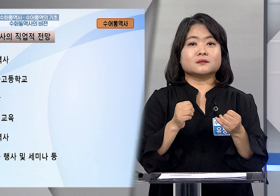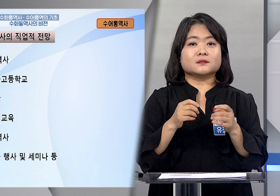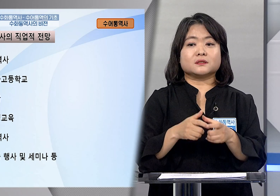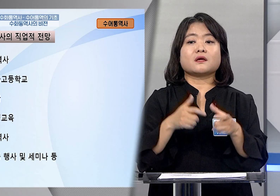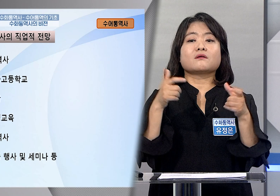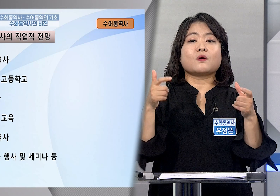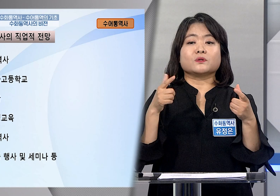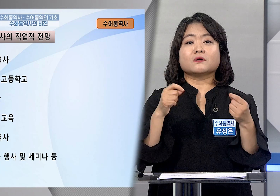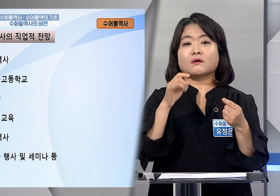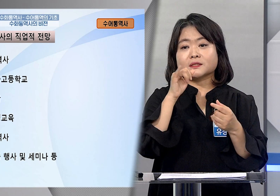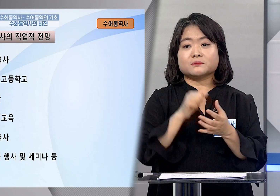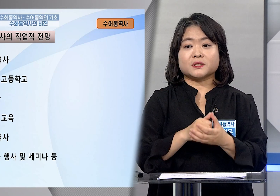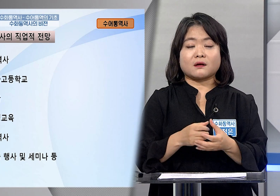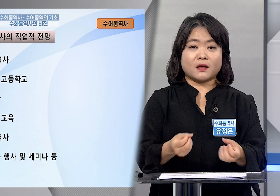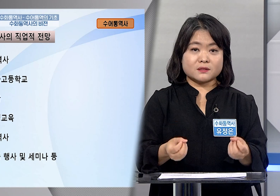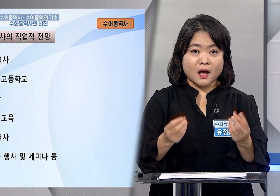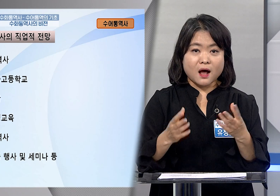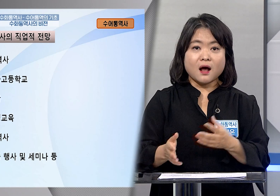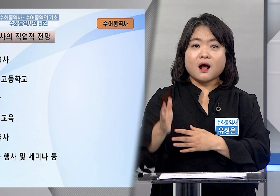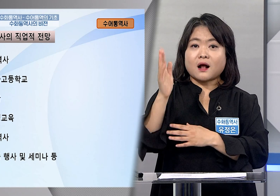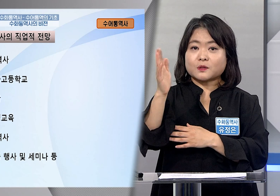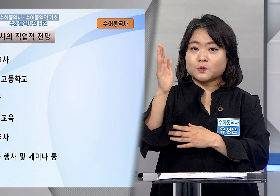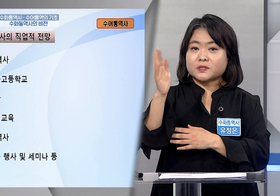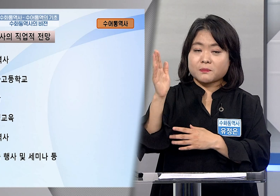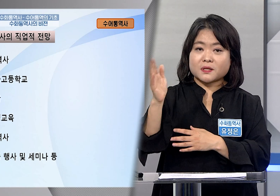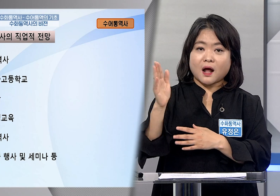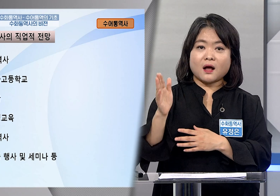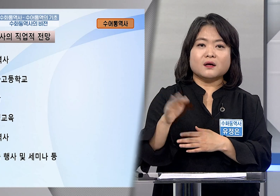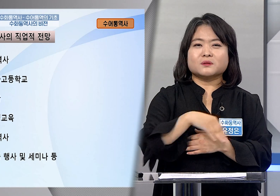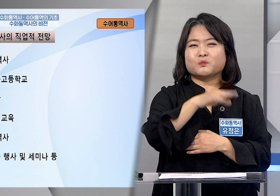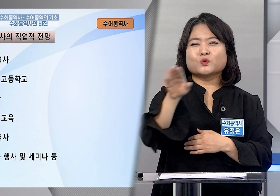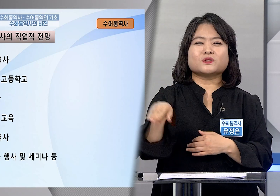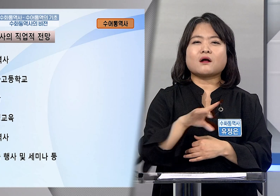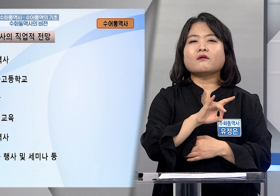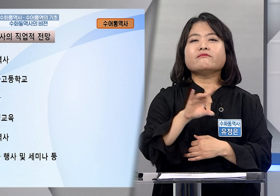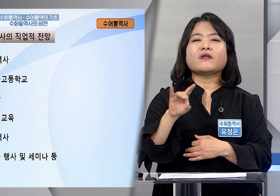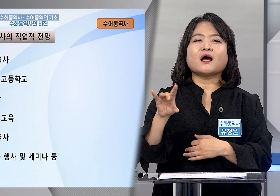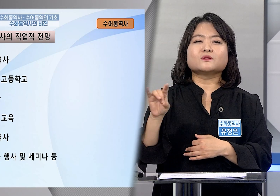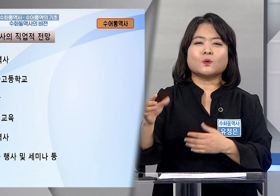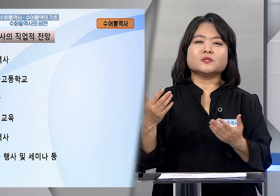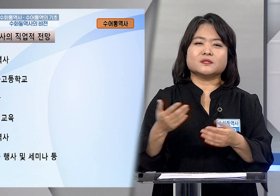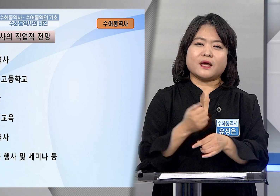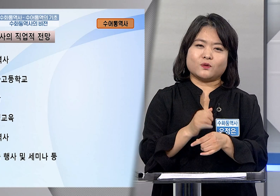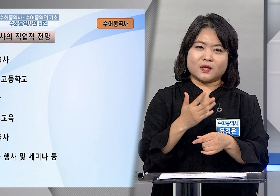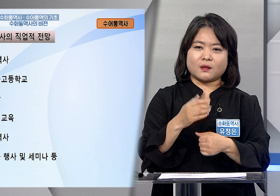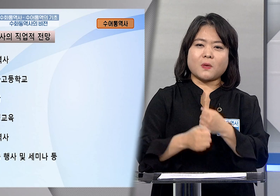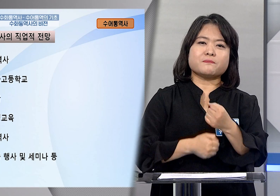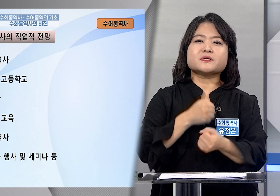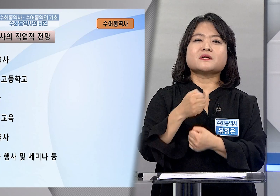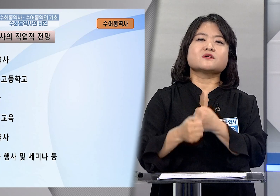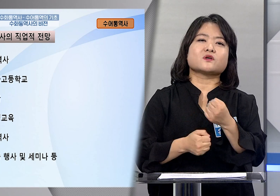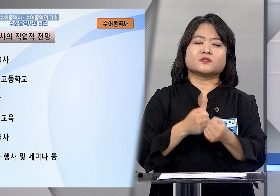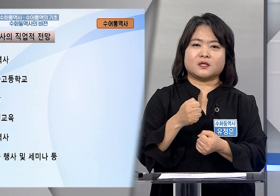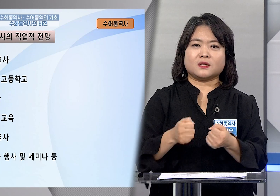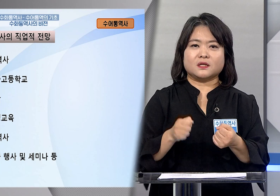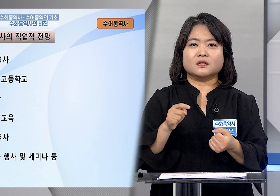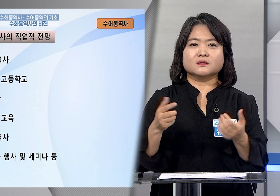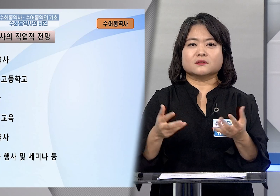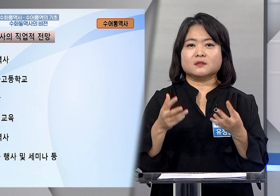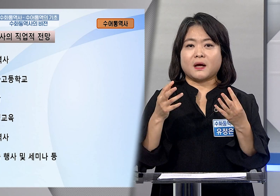많이들 생겨나고 있는 것 같습니다. 행사, 각종 세미나 모두 다 건당으로 일을 해야 되기 때문에 프리랜서들이 이 일들을